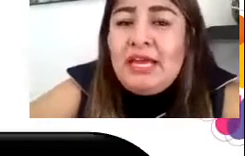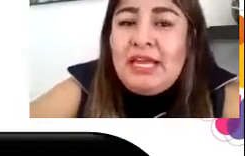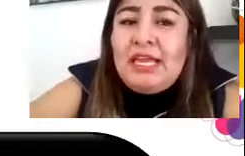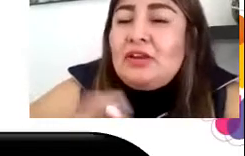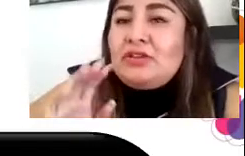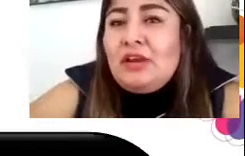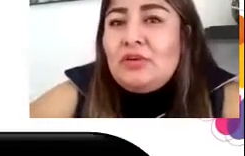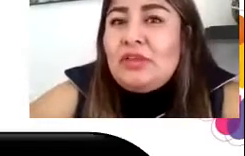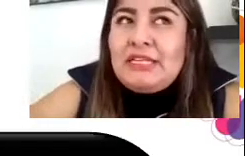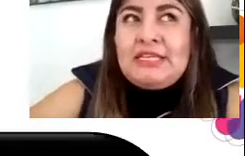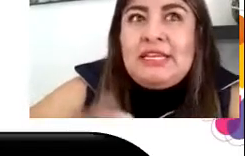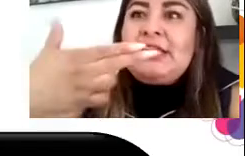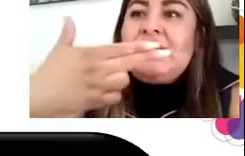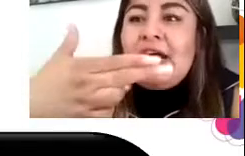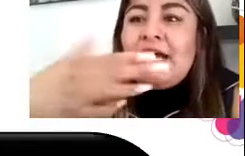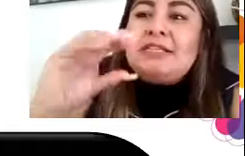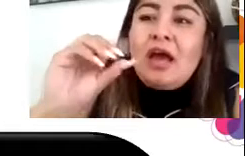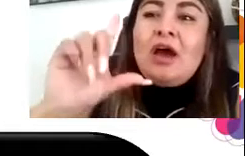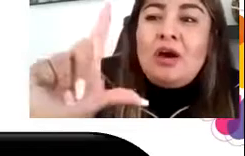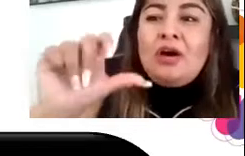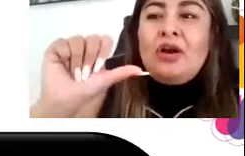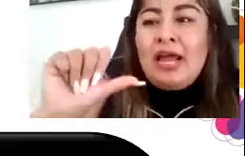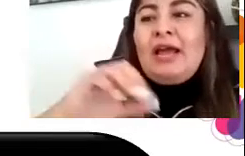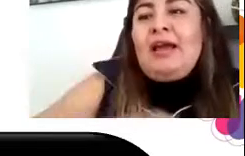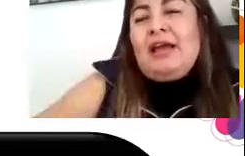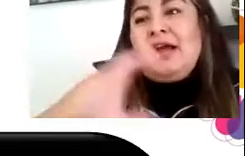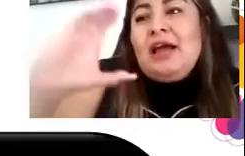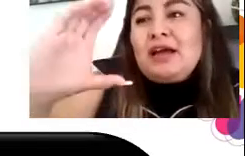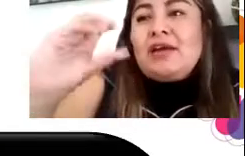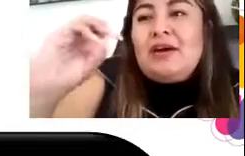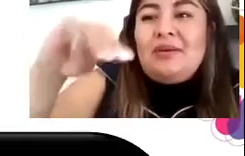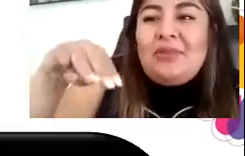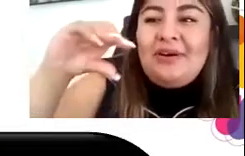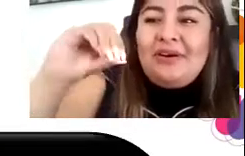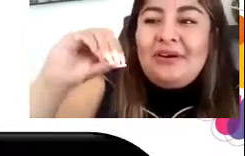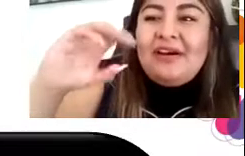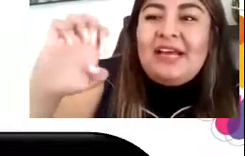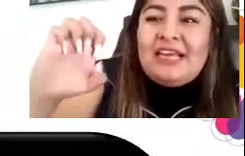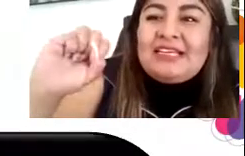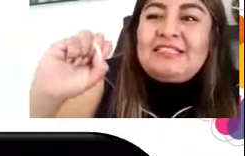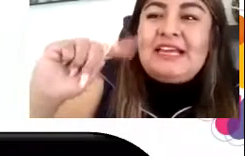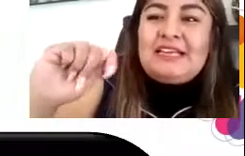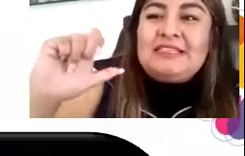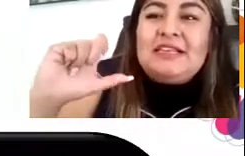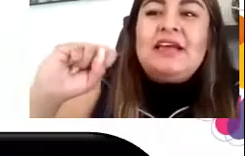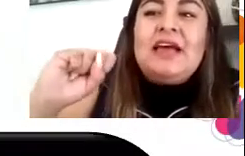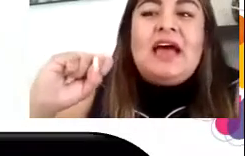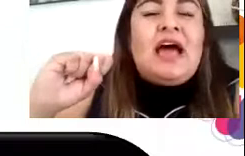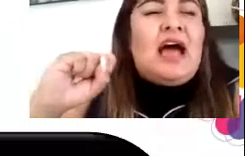sorda y lo saludes y le digas hola, ¿cómo